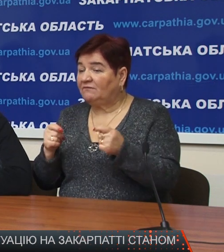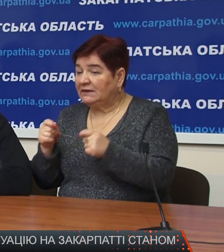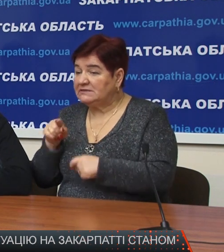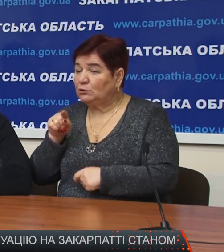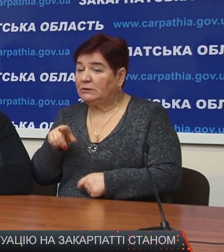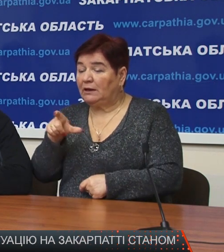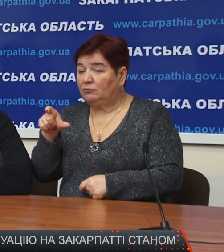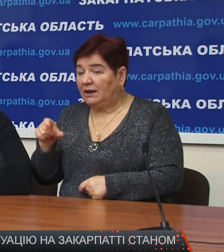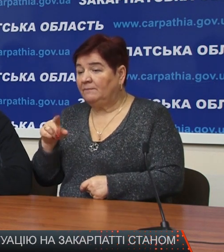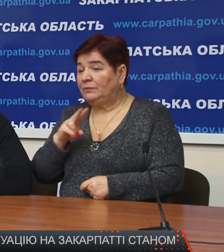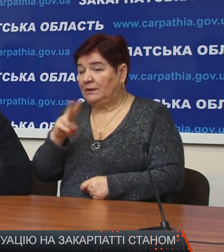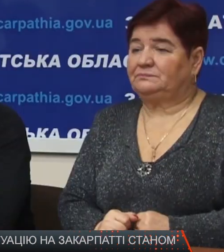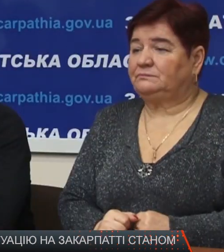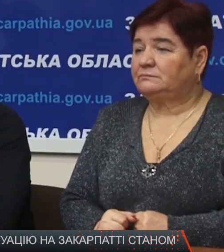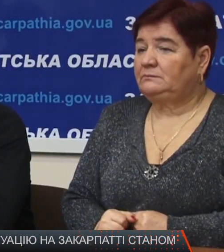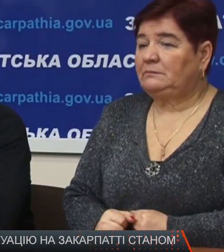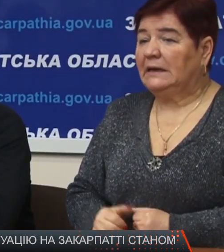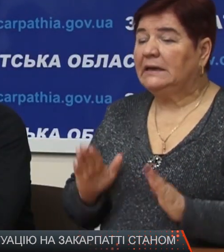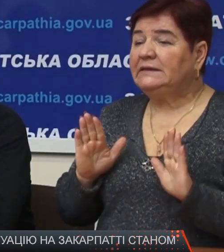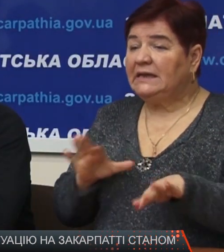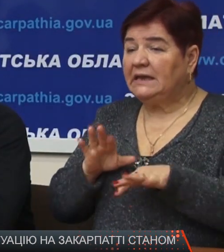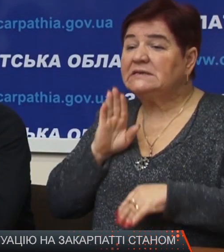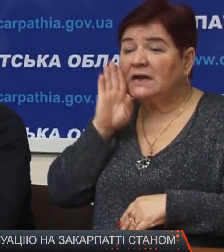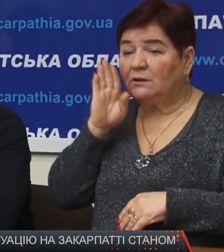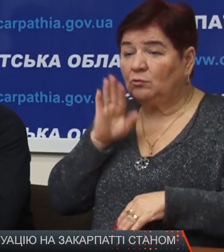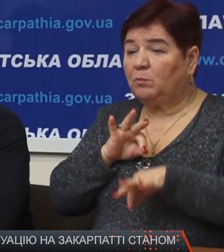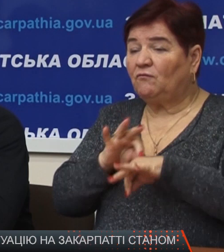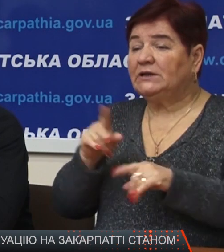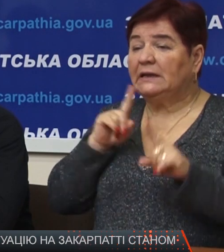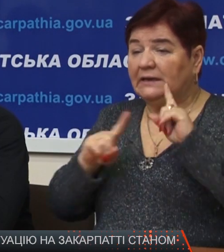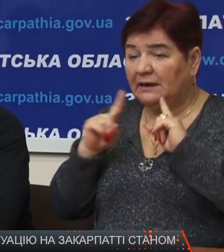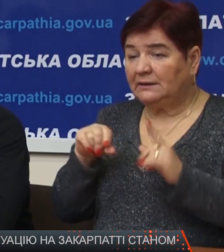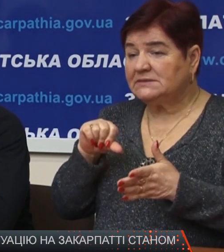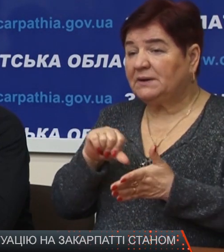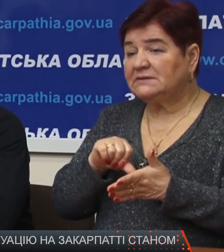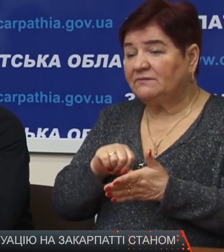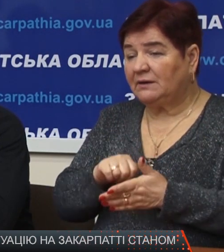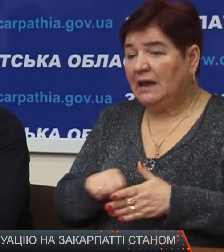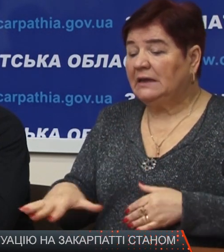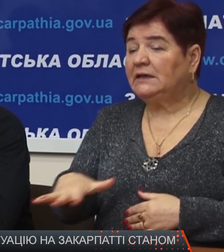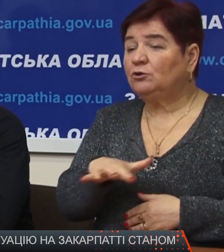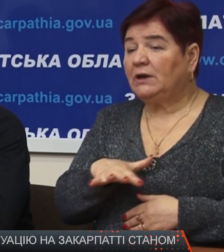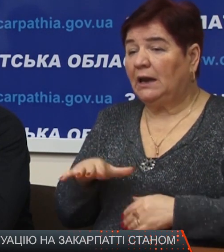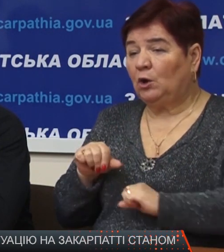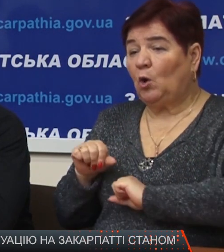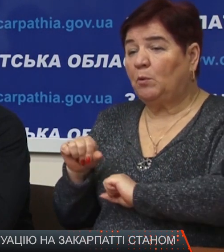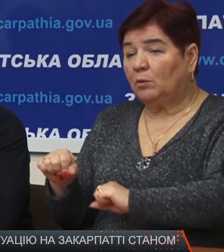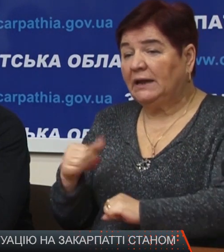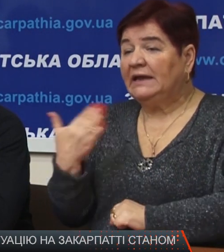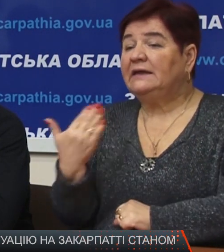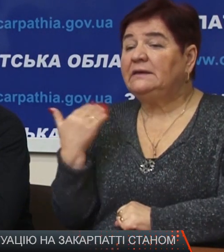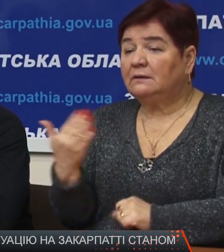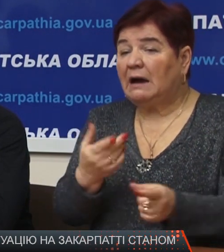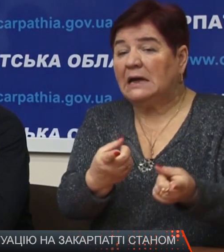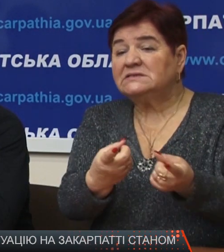тих людей, яким вони потрібні. Тільки зранку проводили нараду і говорили з представниками територіальної оборони для їх